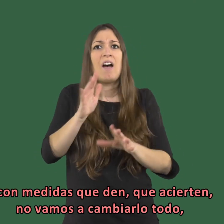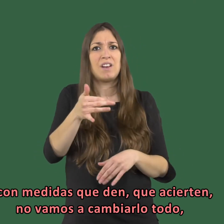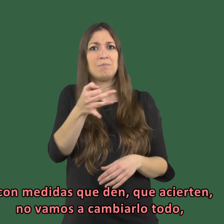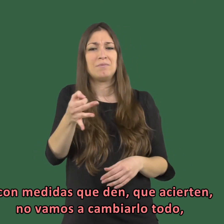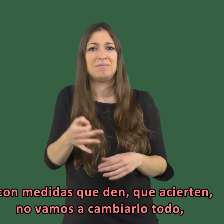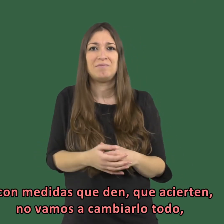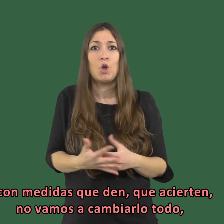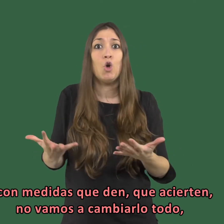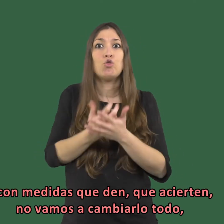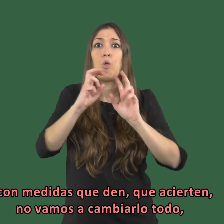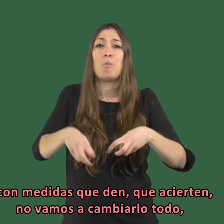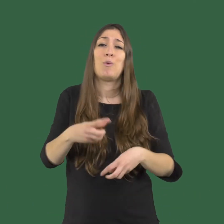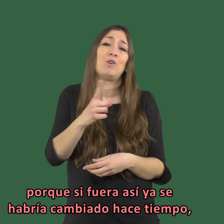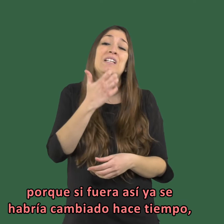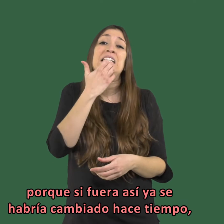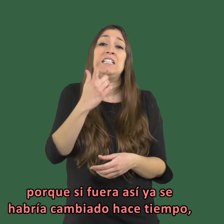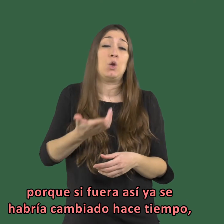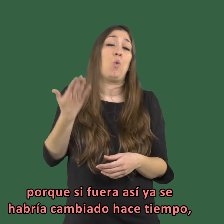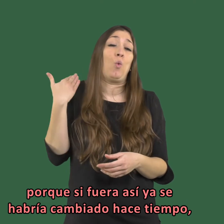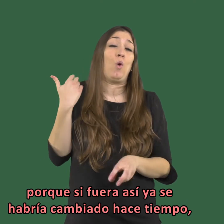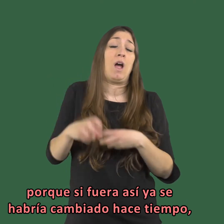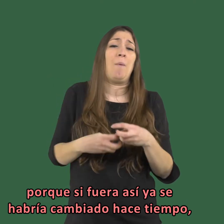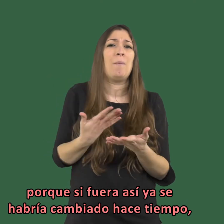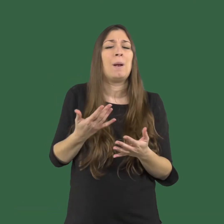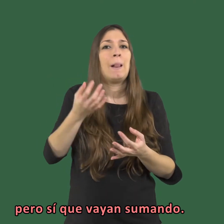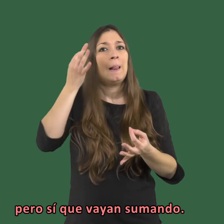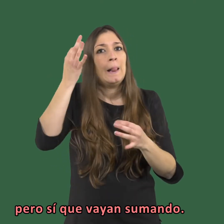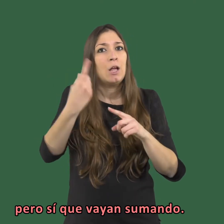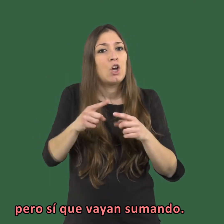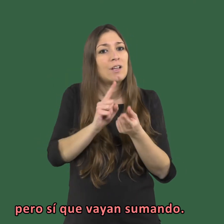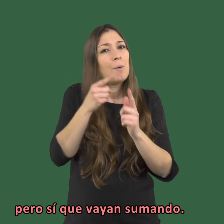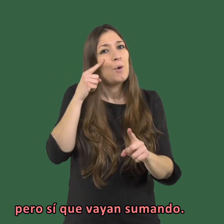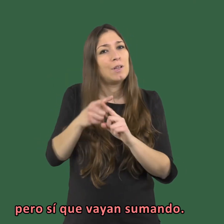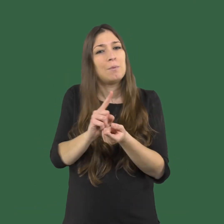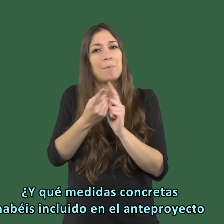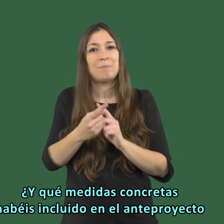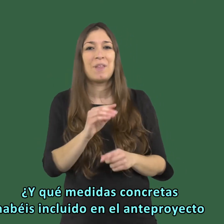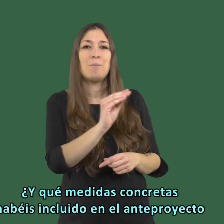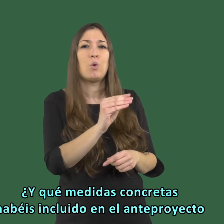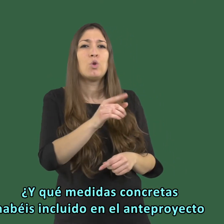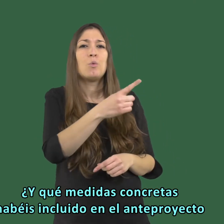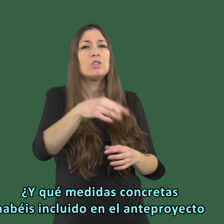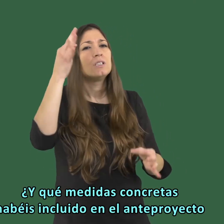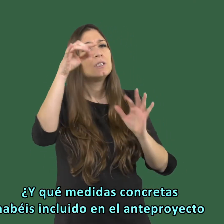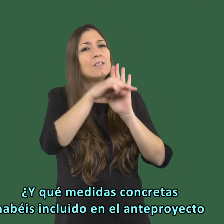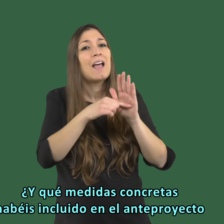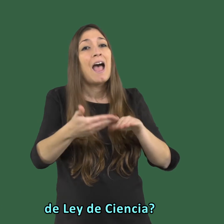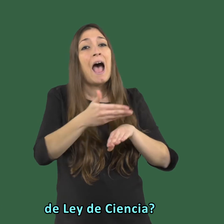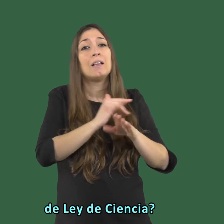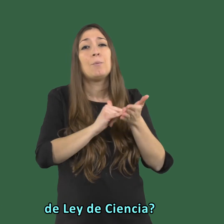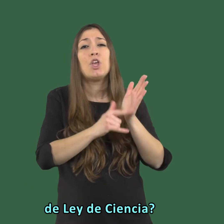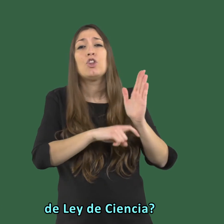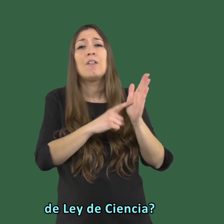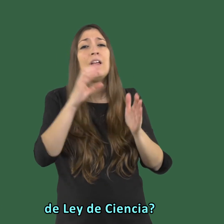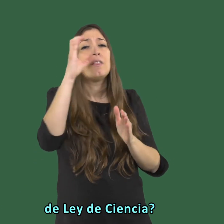que acierten. No vamos a cambiarlo todo, porque si fuera así ya se habría cambiado hace tiempo, pero sí que vayan sumando. ¿Y qué medidas concretas habéis incluido en el anteproyecto de ley